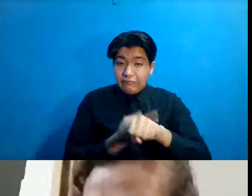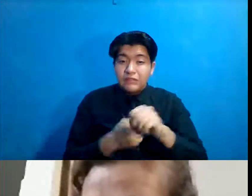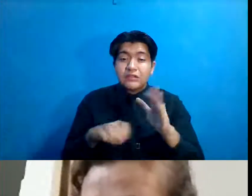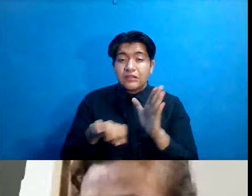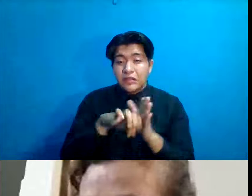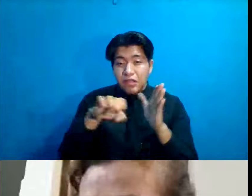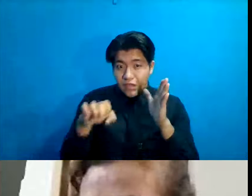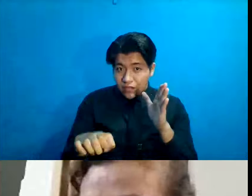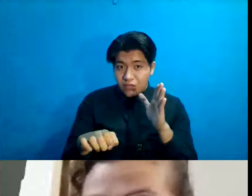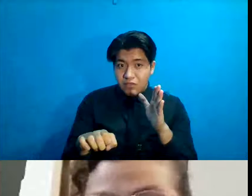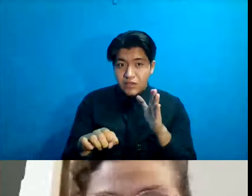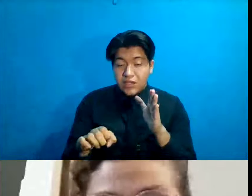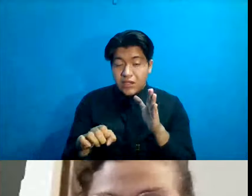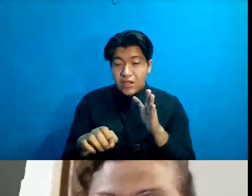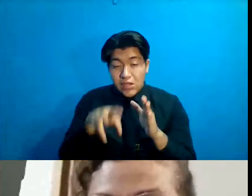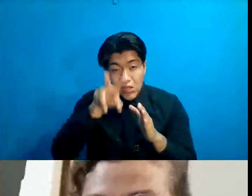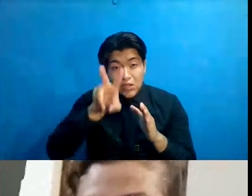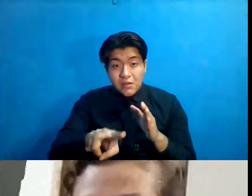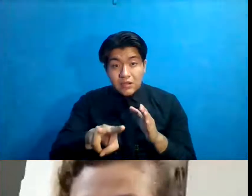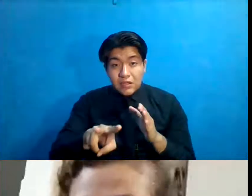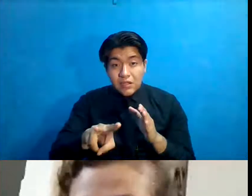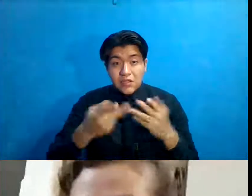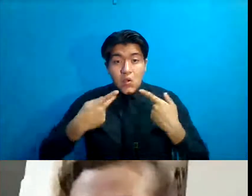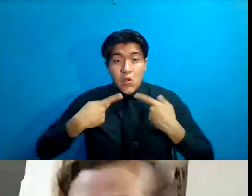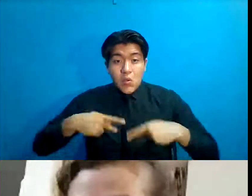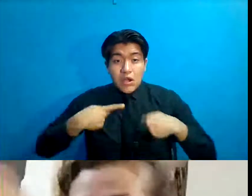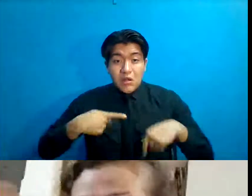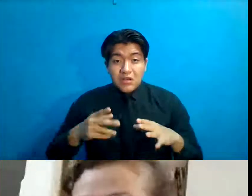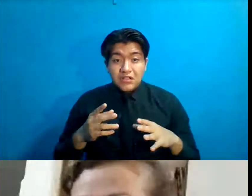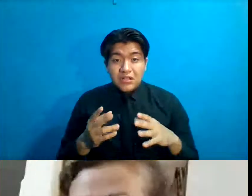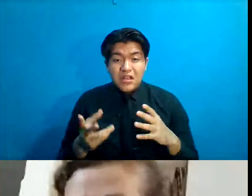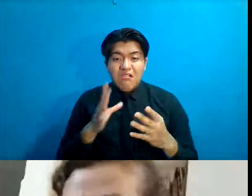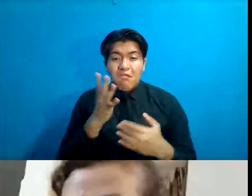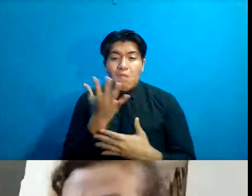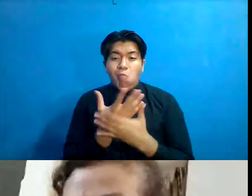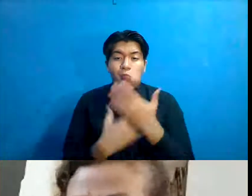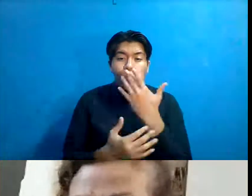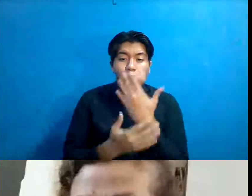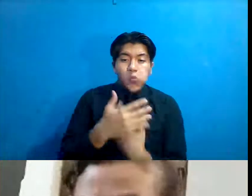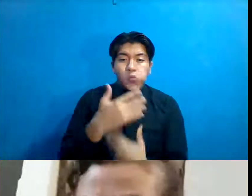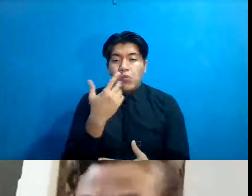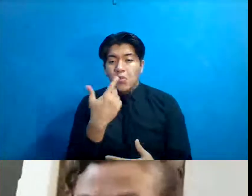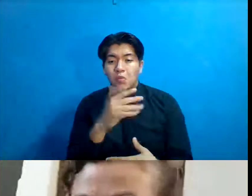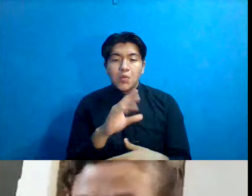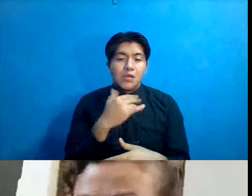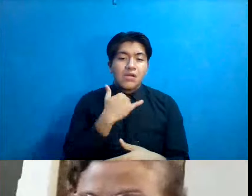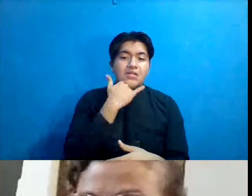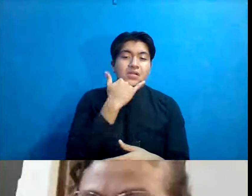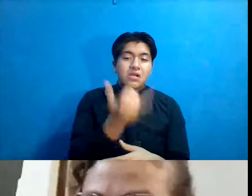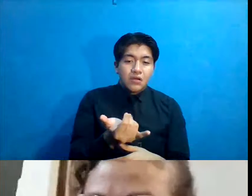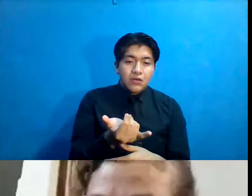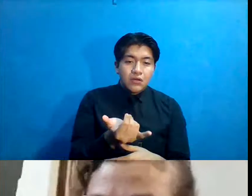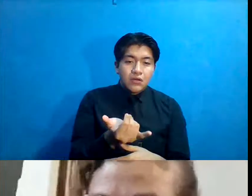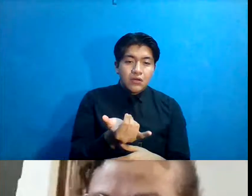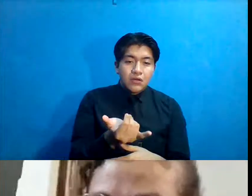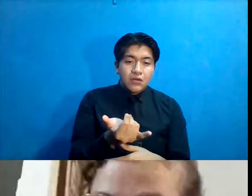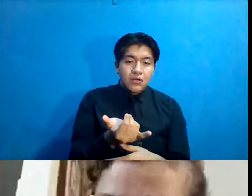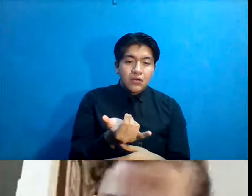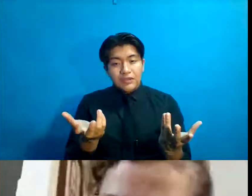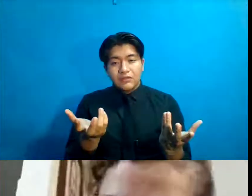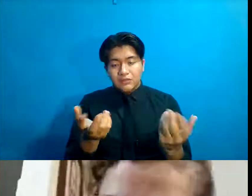puede sufrir e incluso si no se cuida, utiliza malas posturas, etcétera, puede quedar hasta en silla de ruedas, hasta ese